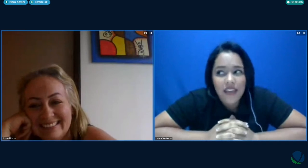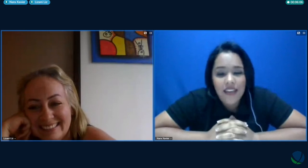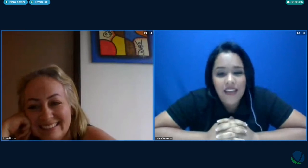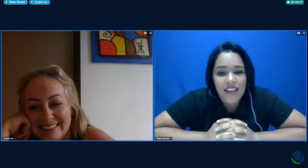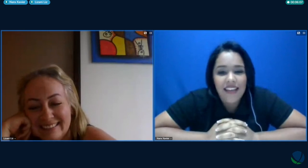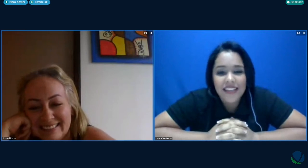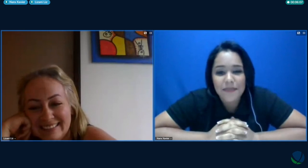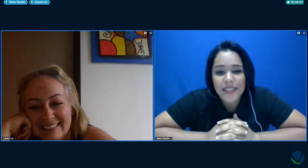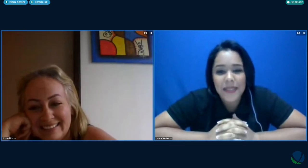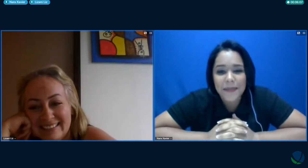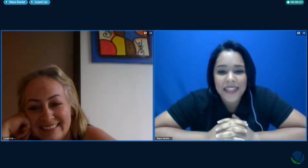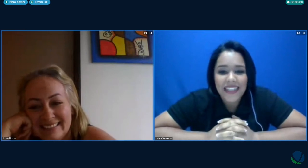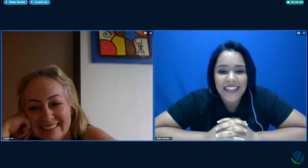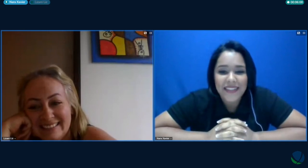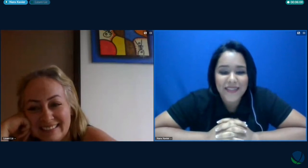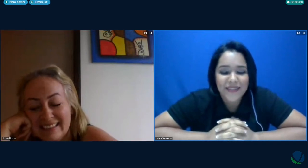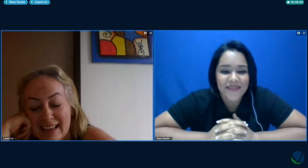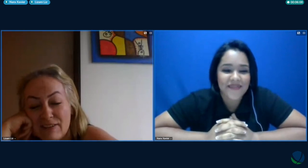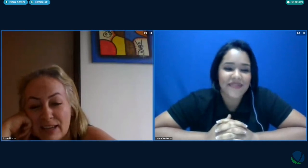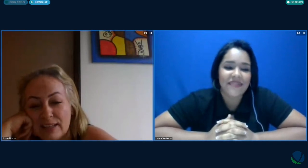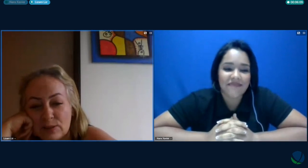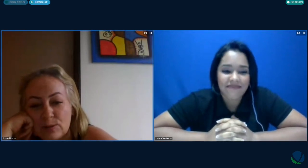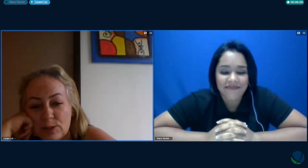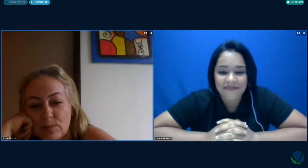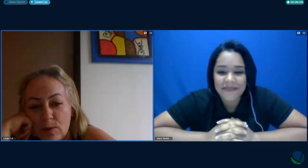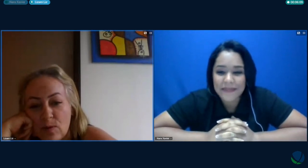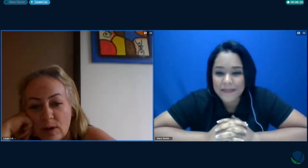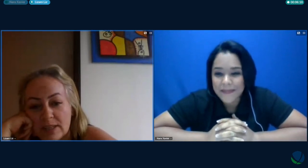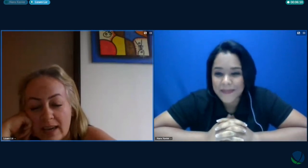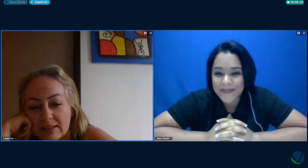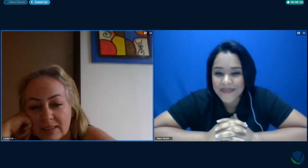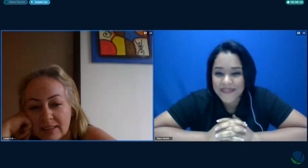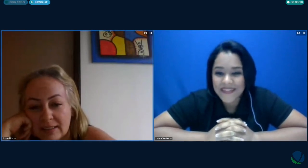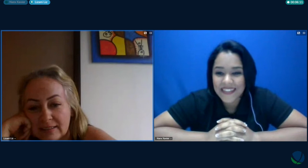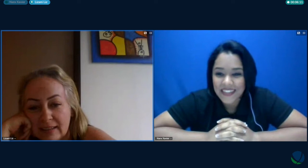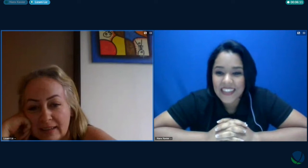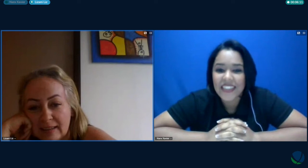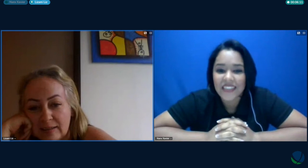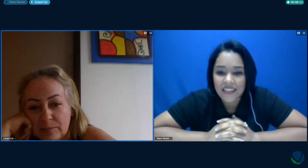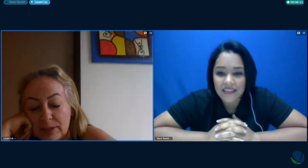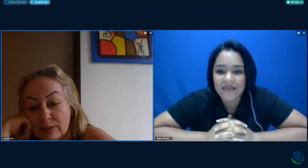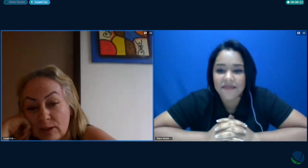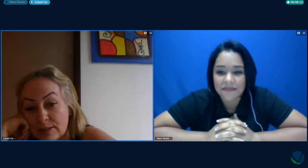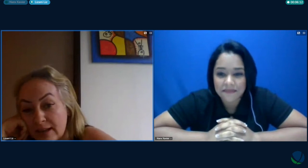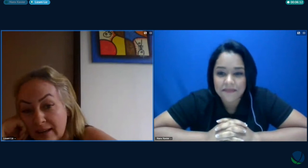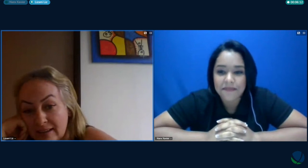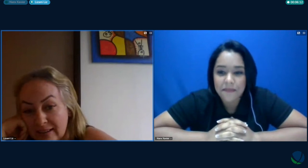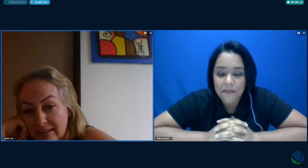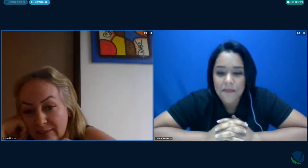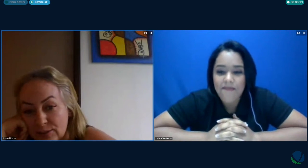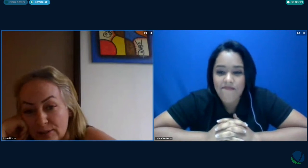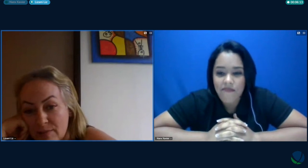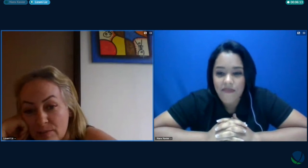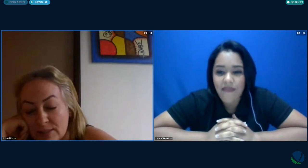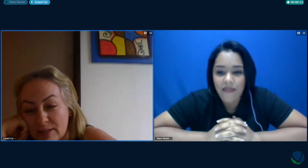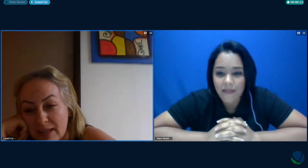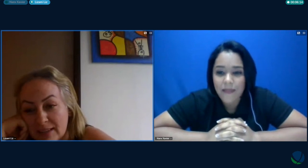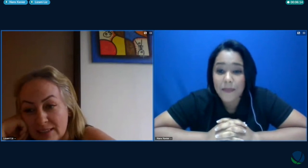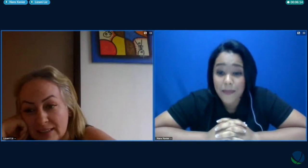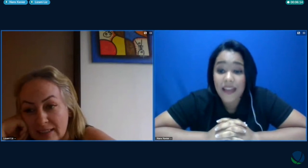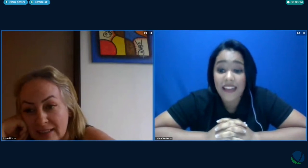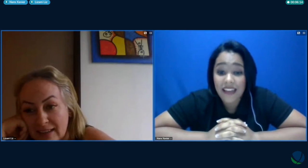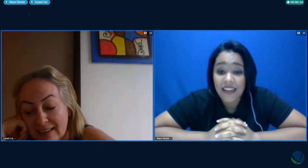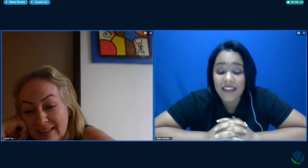ver? Eu também. Eu ainda discuti um pouco com o Rogério, assim, da... porque a nossa. O nosso tema é